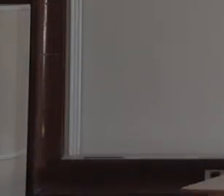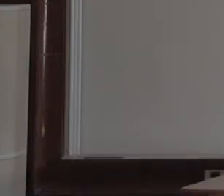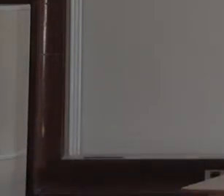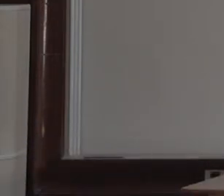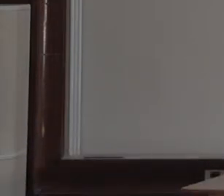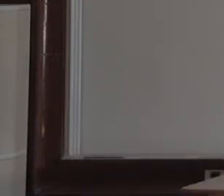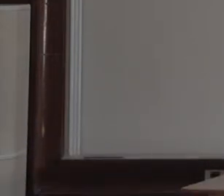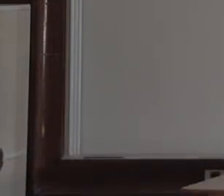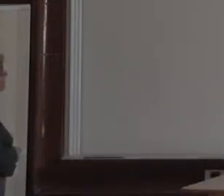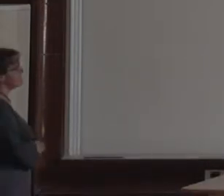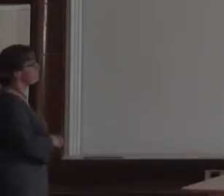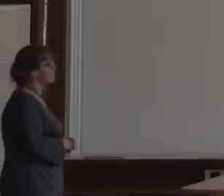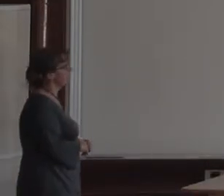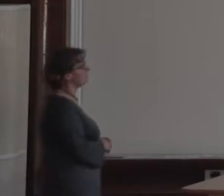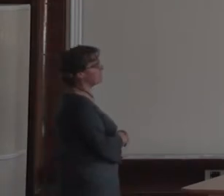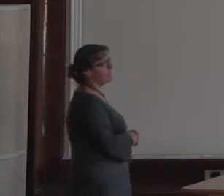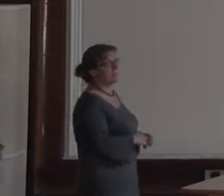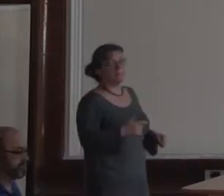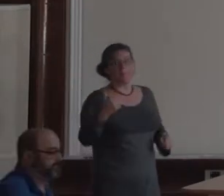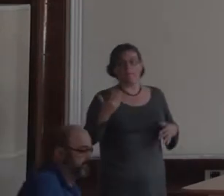toute cette liste d'exemples,